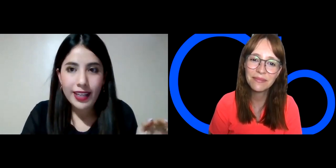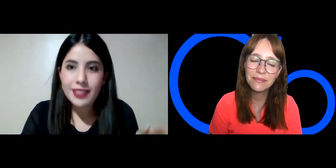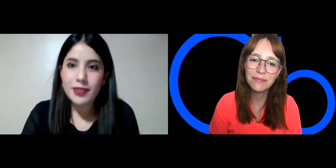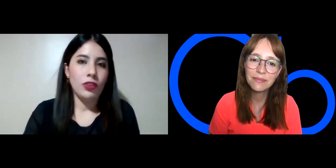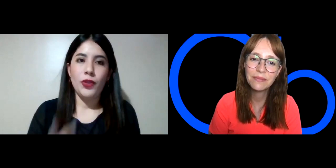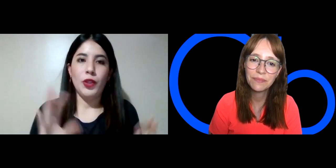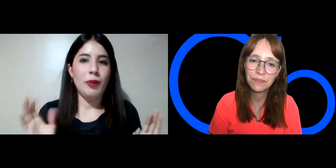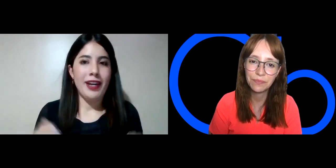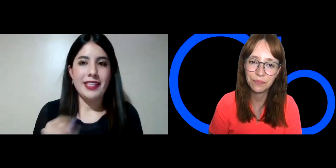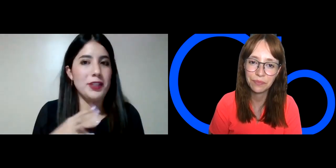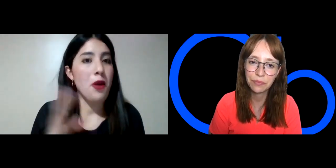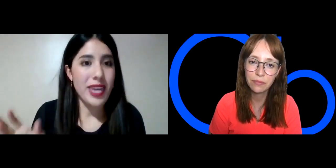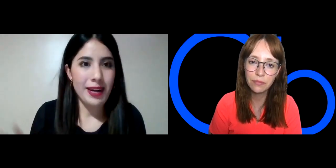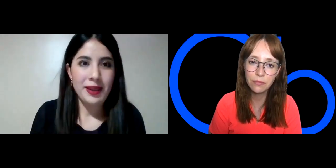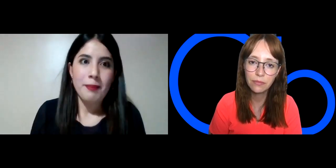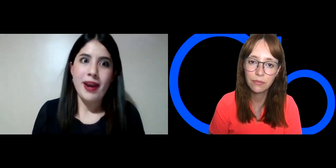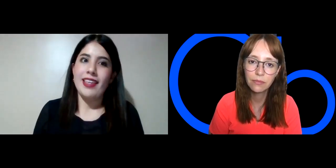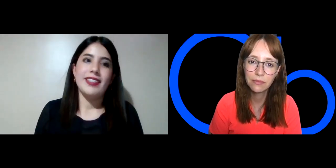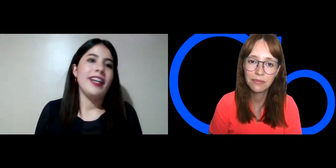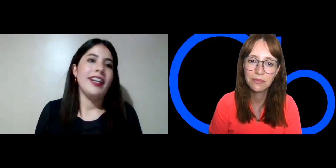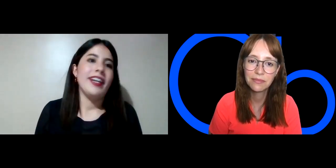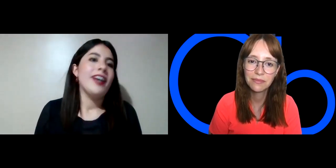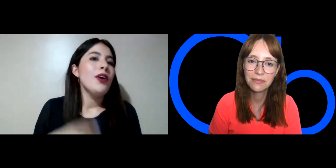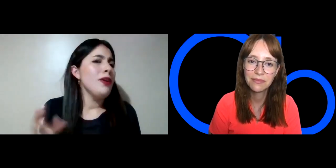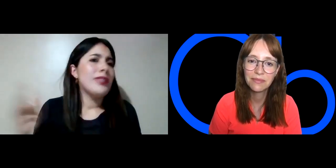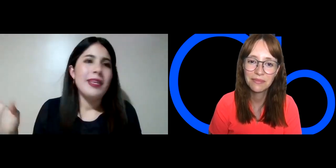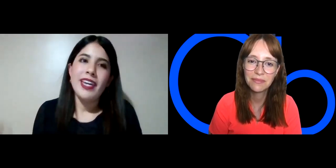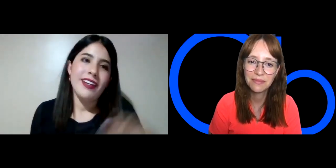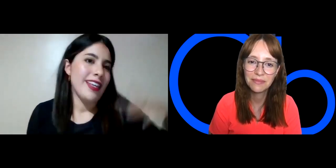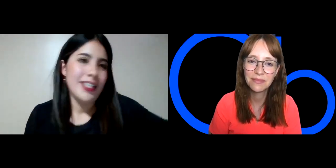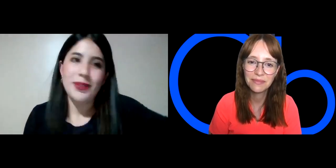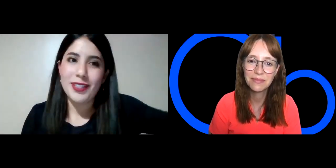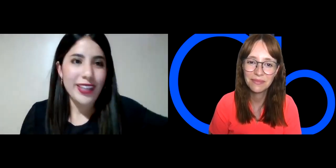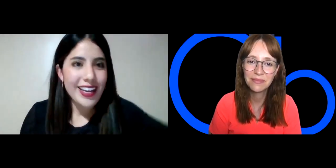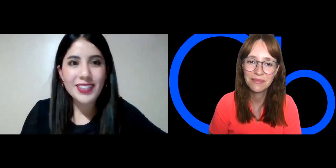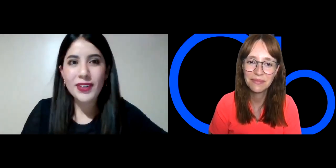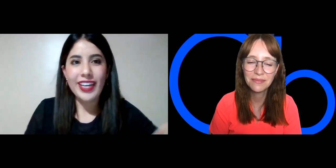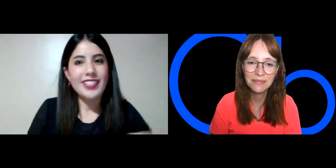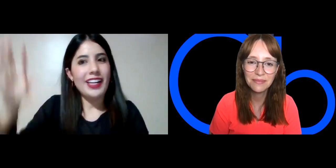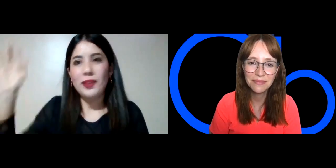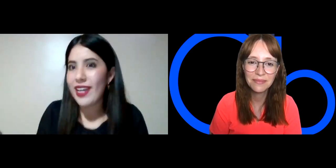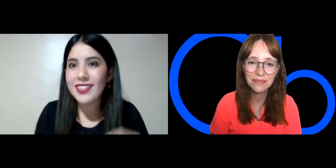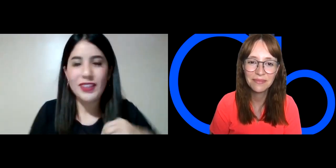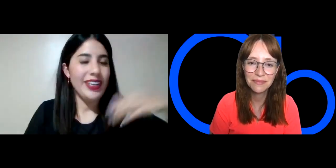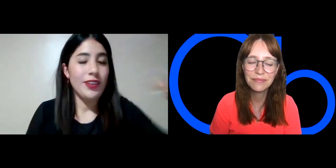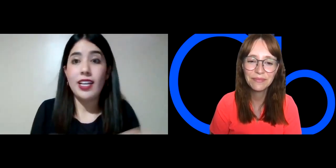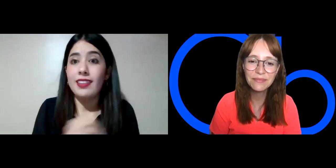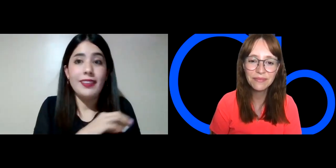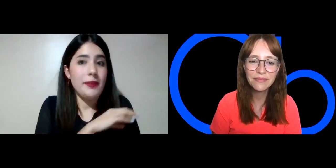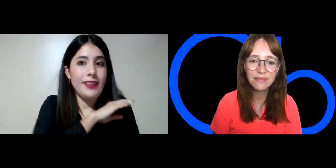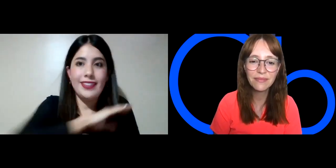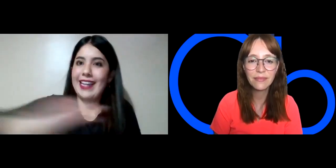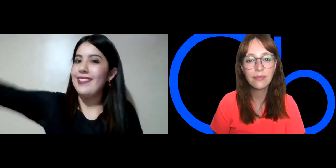estás, no me van a decir solo bien, van a decir, oh, sí, bien, hice esto, y hace rato esto, y, o